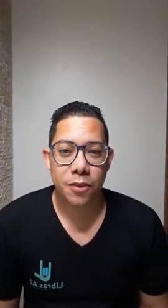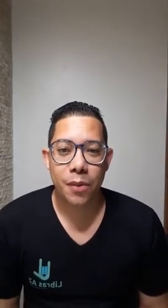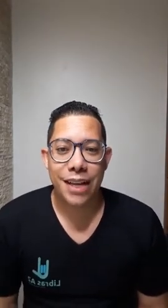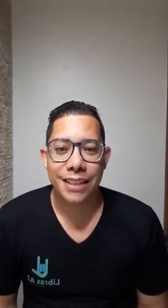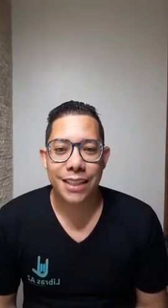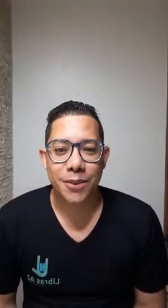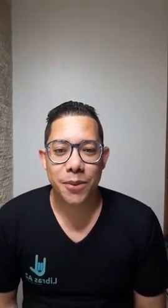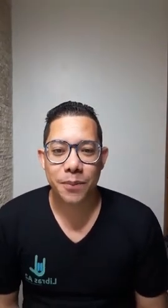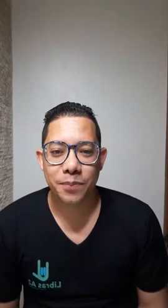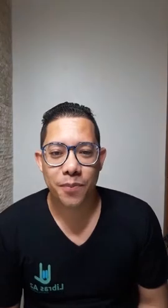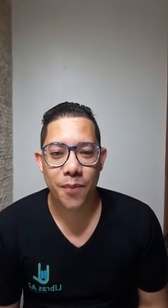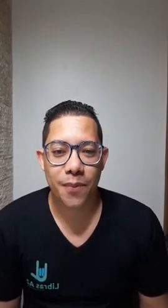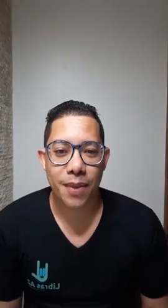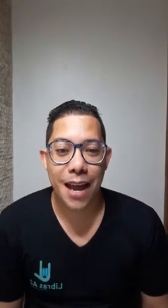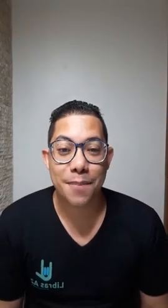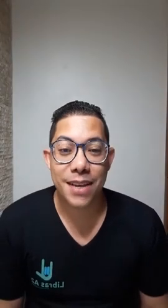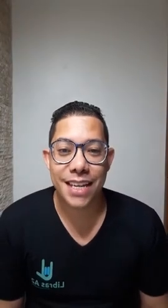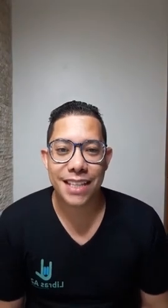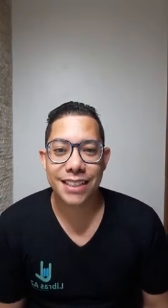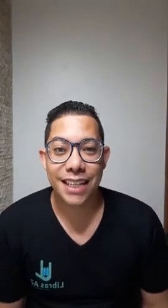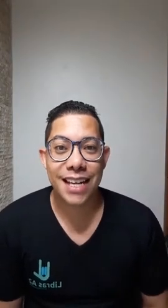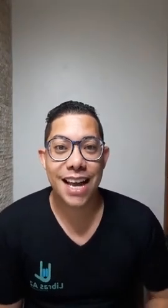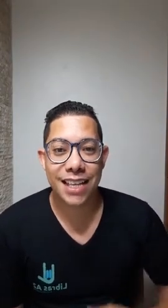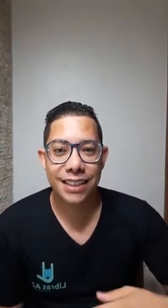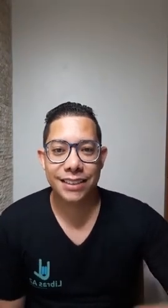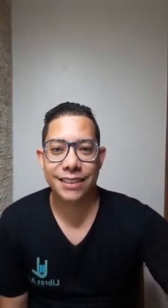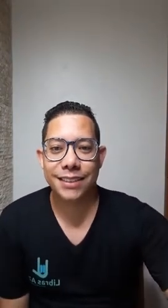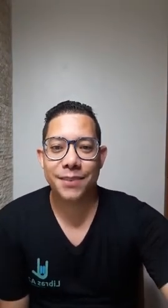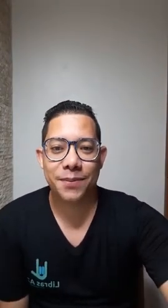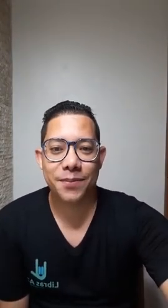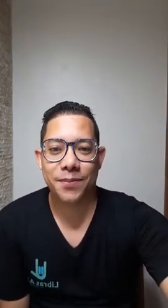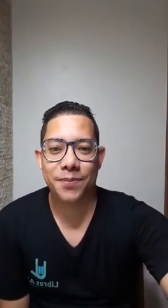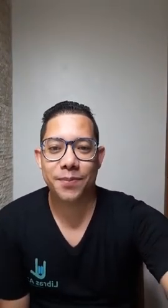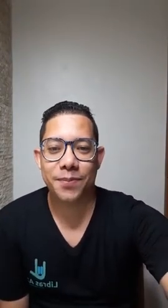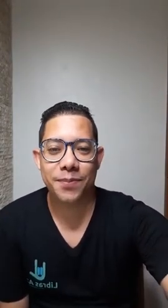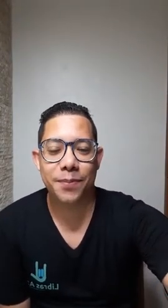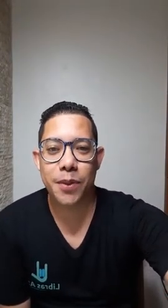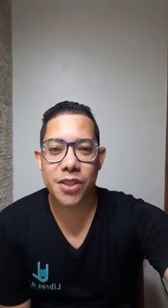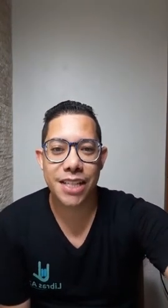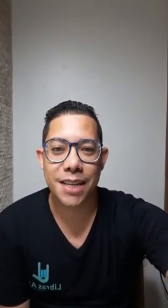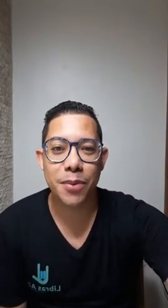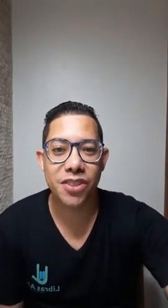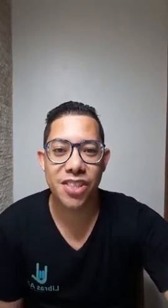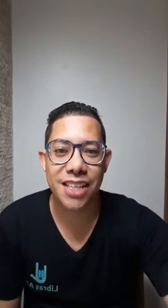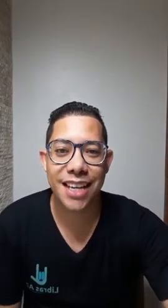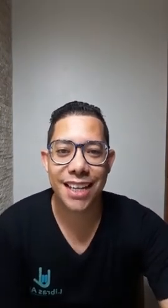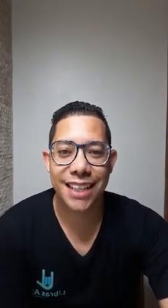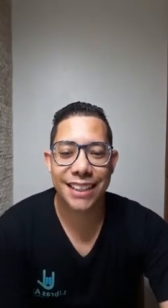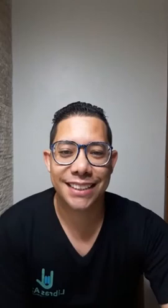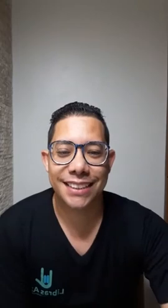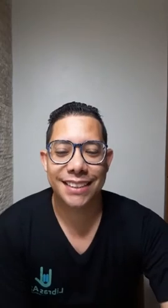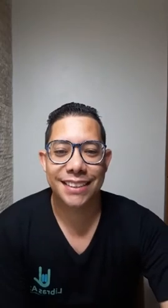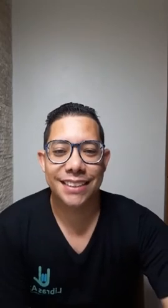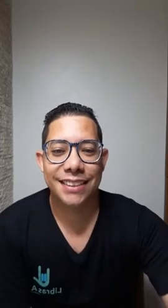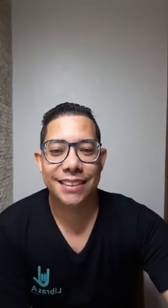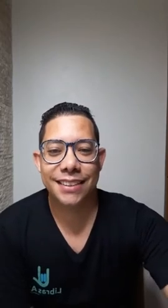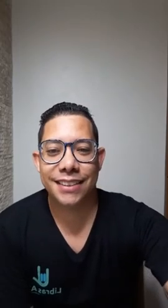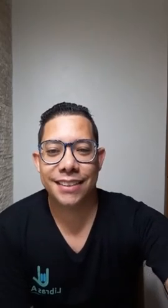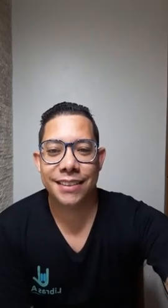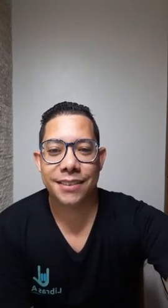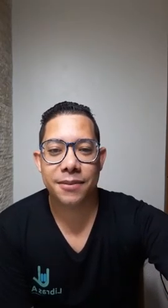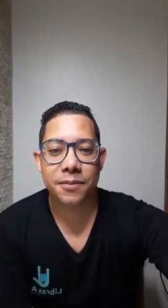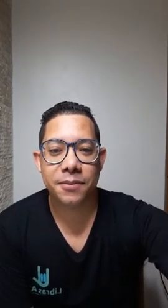Só aguardando a Miriam chegar. Bom dia, bom dia.